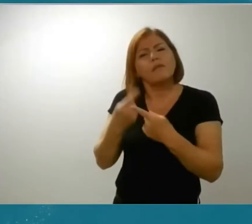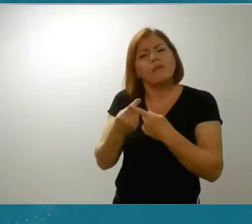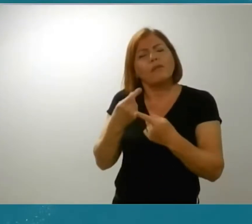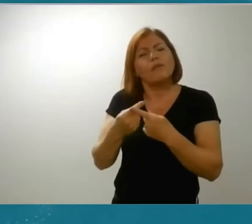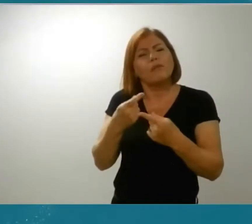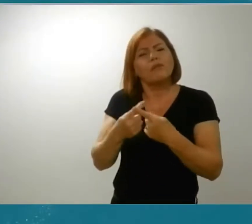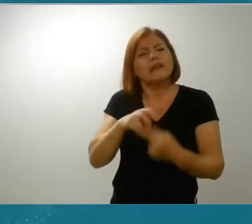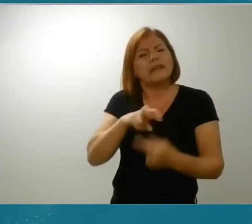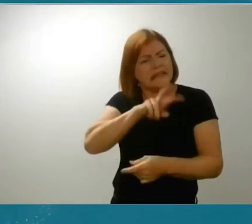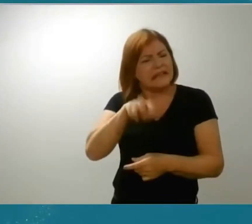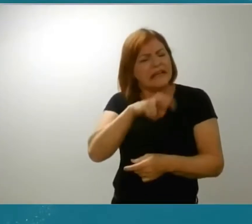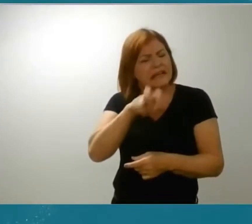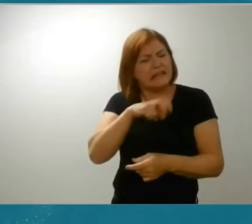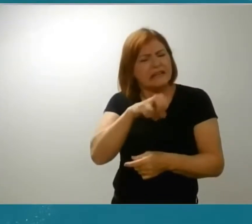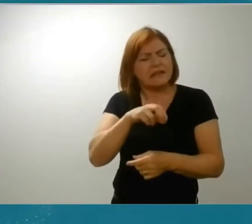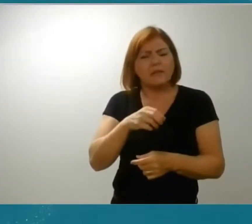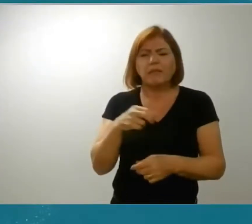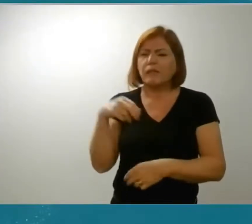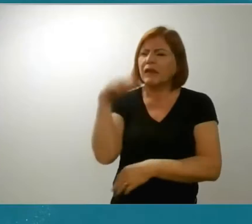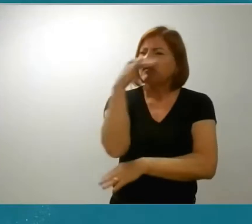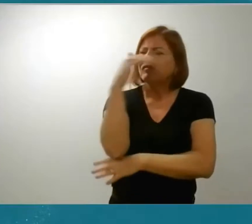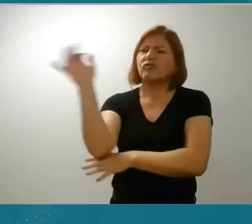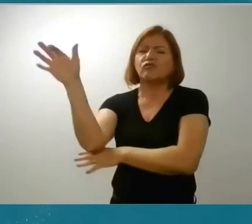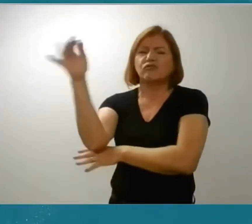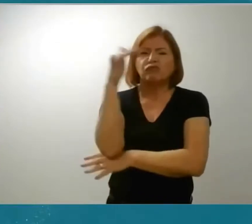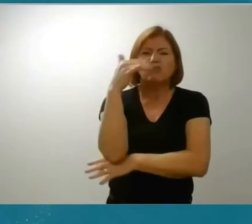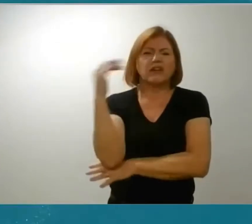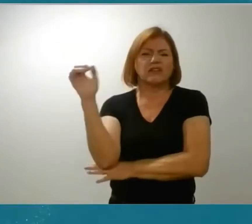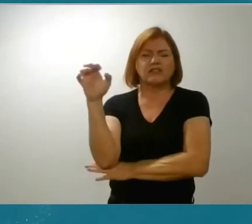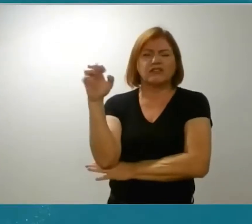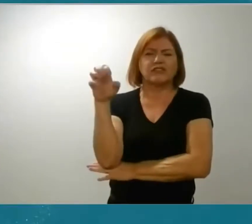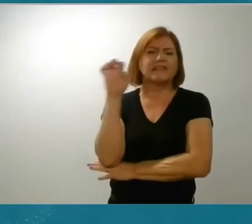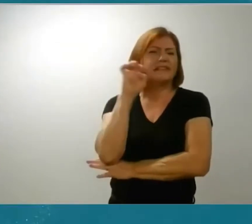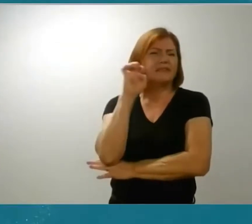jardim do Éden encontrou a mulher e só a mulher?